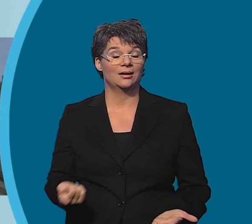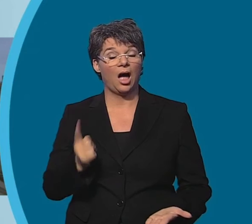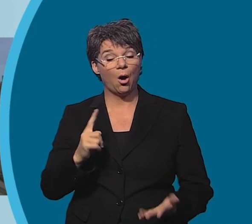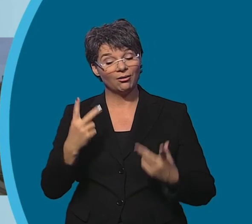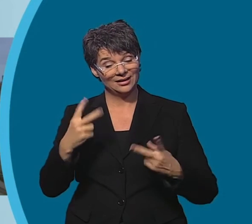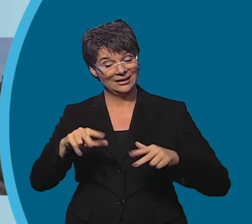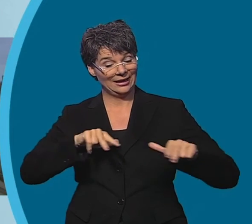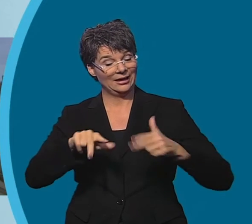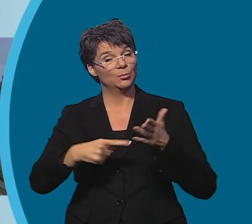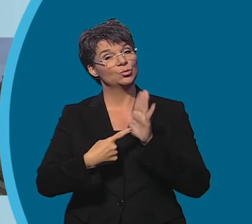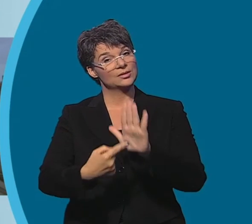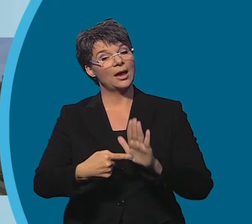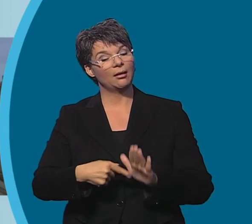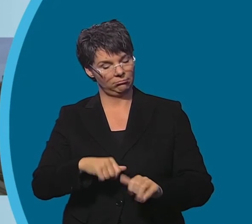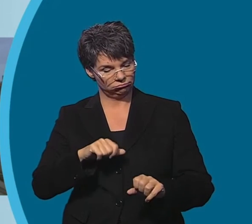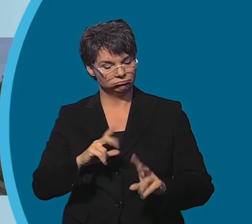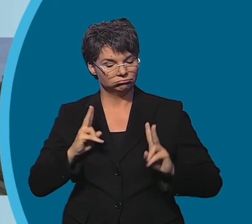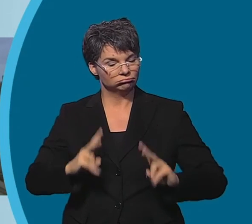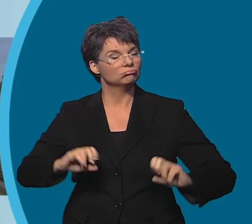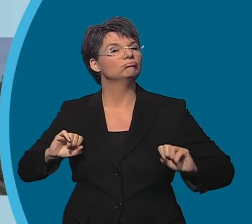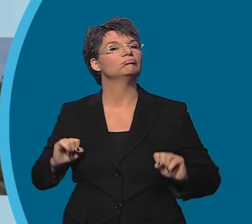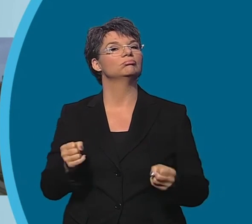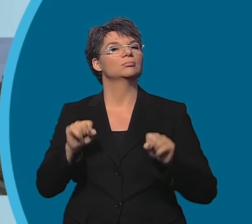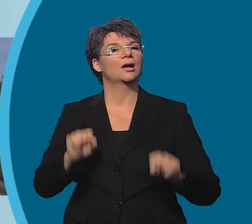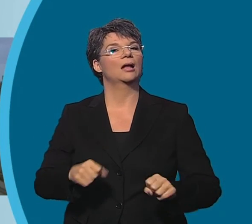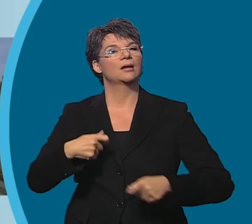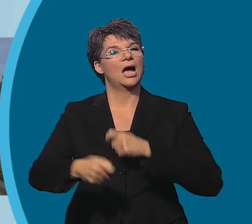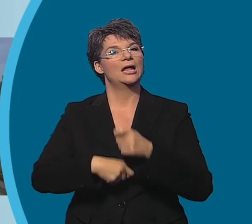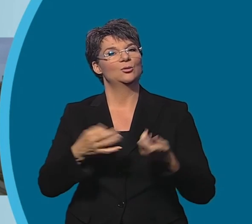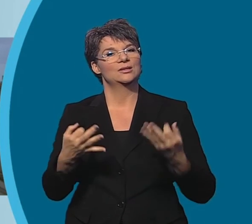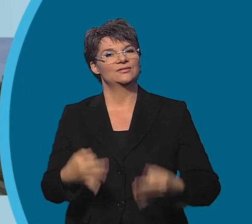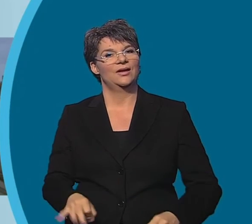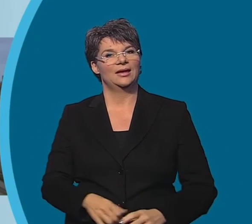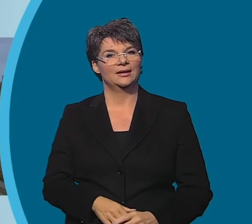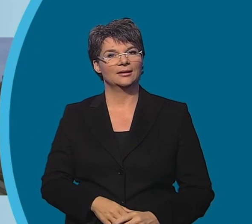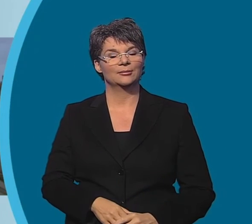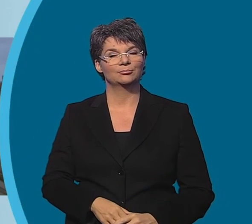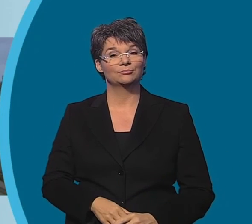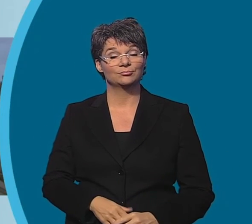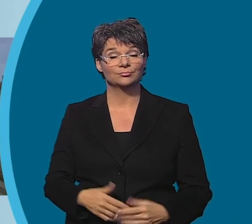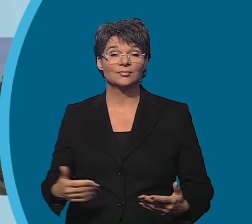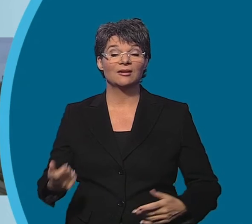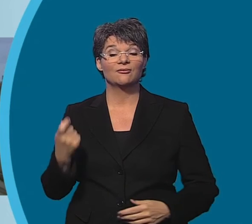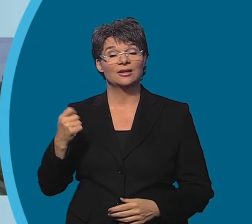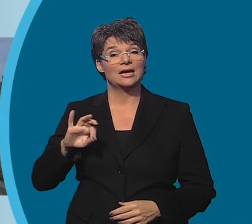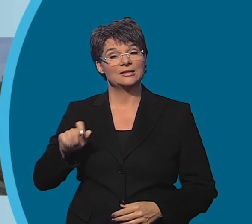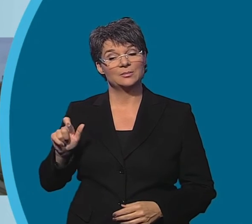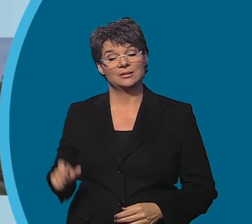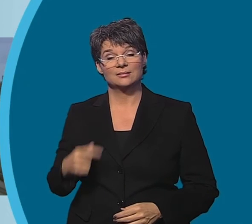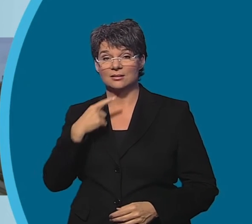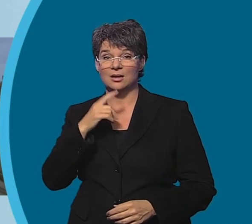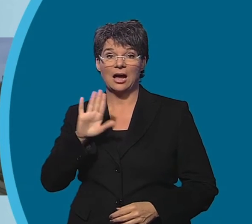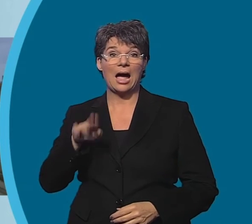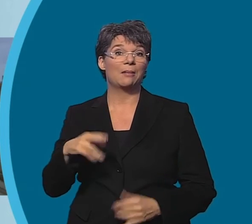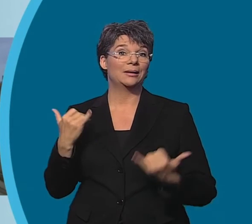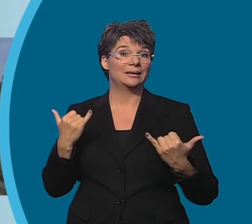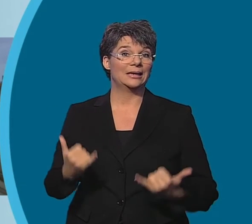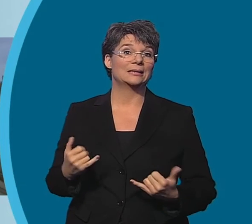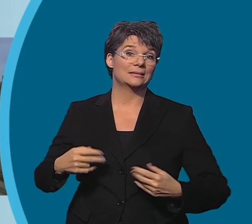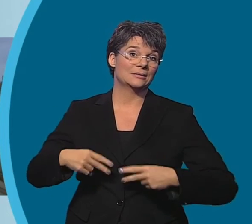noch handlungsfähig ist und nicht bereits im Wahlkampfmodus, auch wenn der Finanzminister ab jetzt ja auch